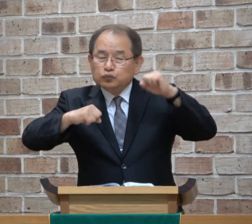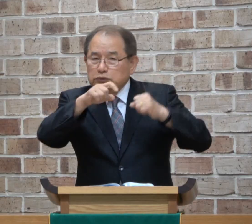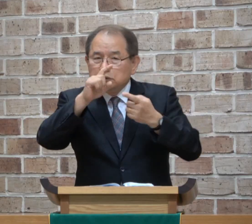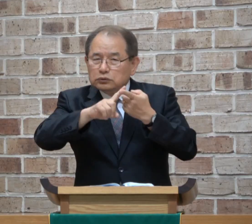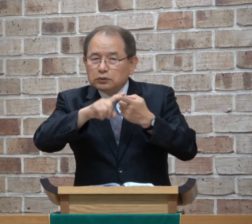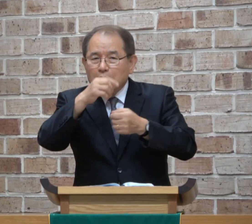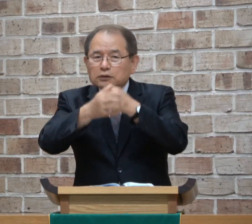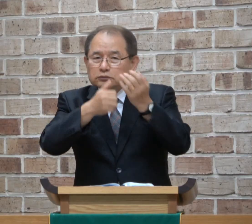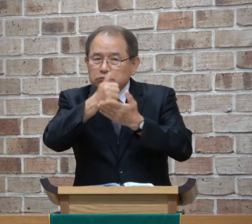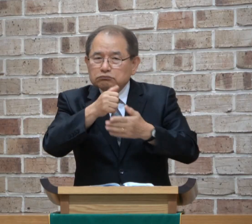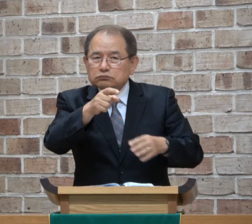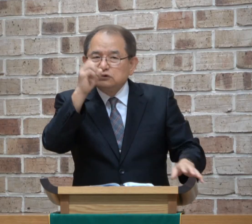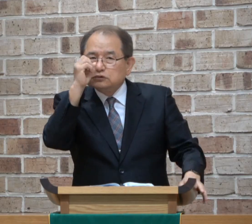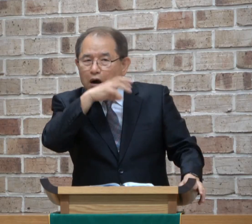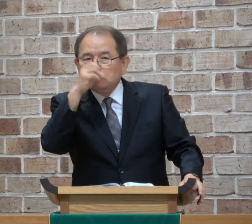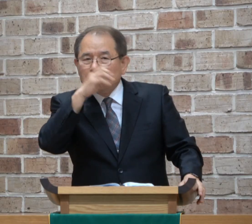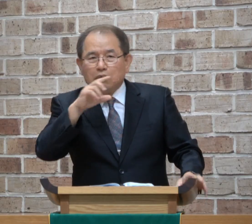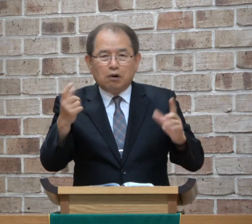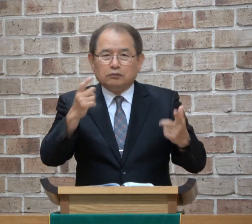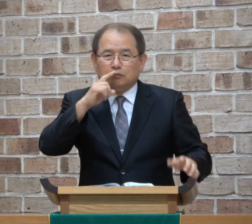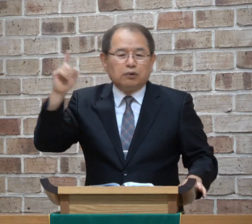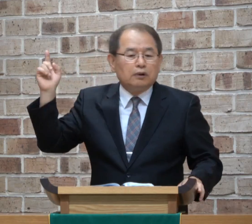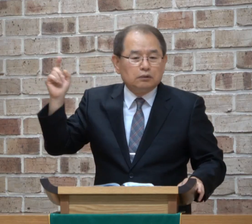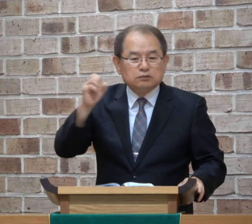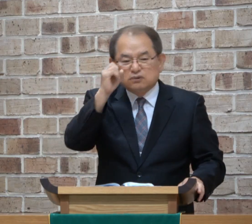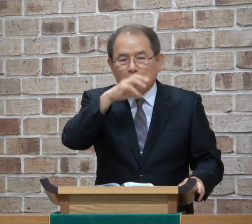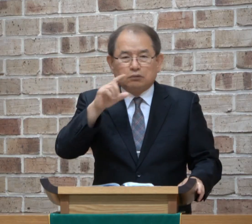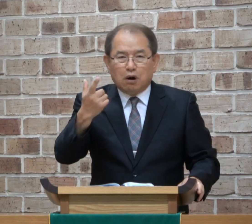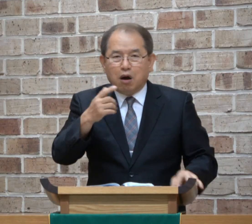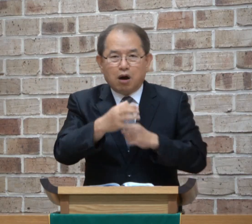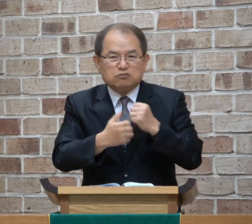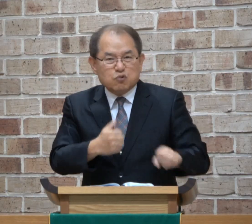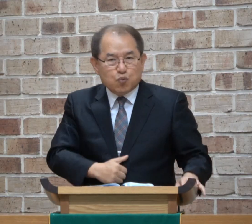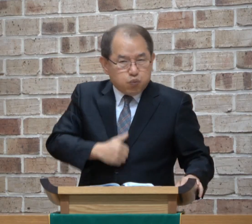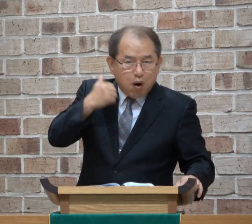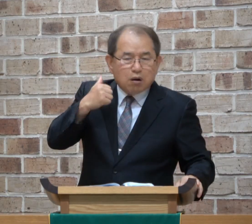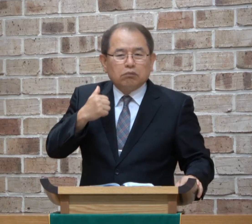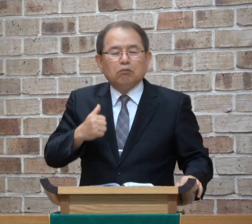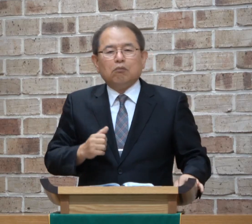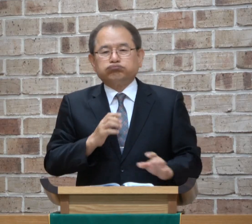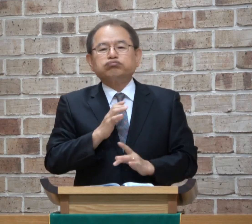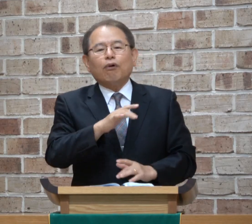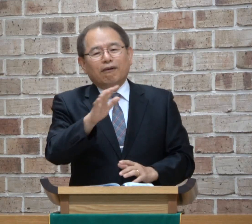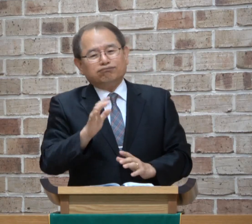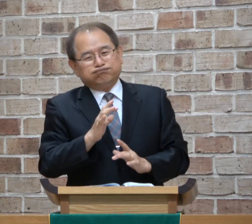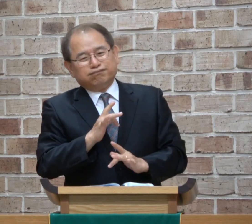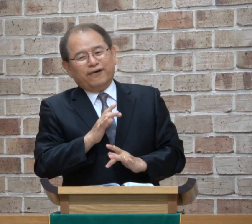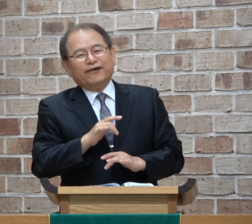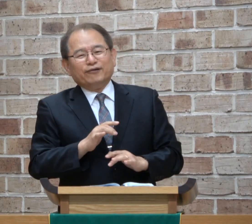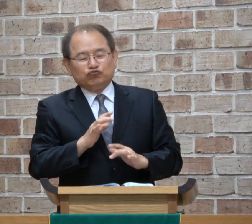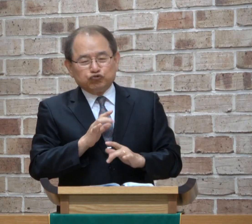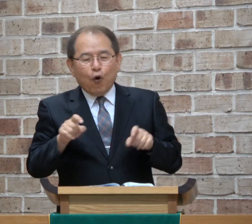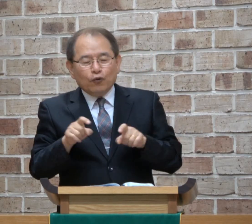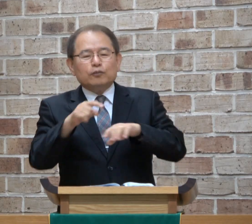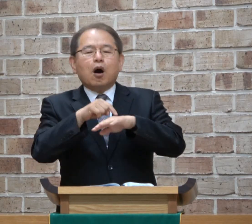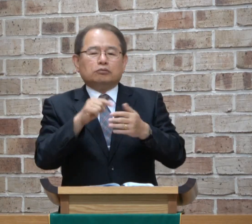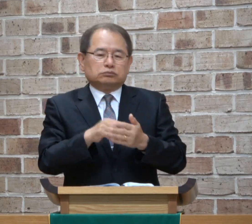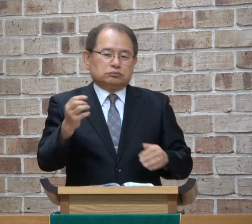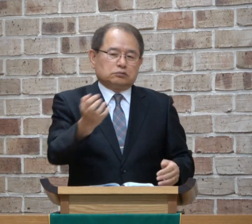경건하지 않은 행실에 대해서 하나님은 그것을 그냥 지나치지 않았습니다. 그 진노로 인해서 우리는